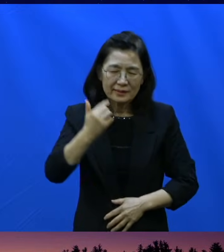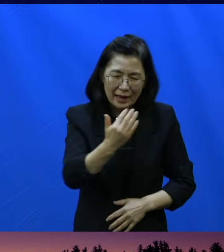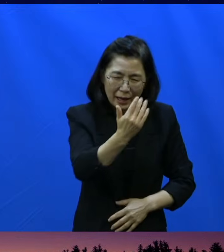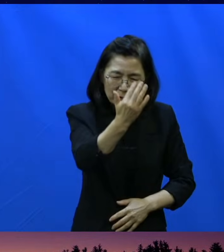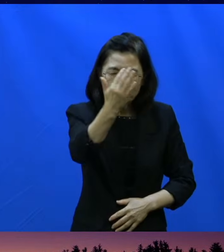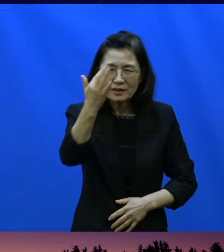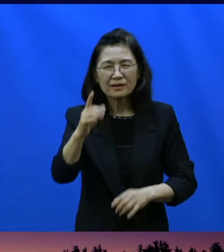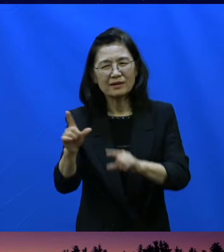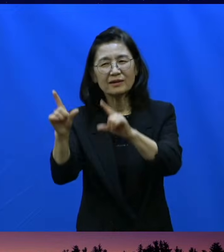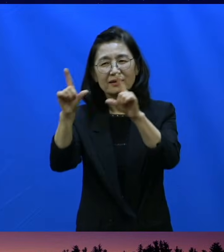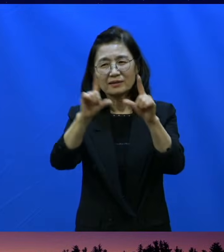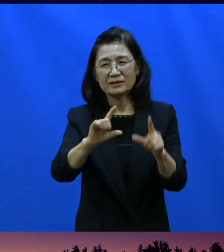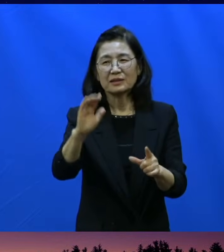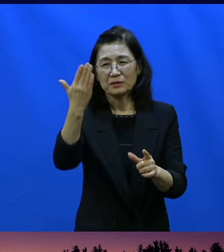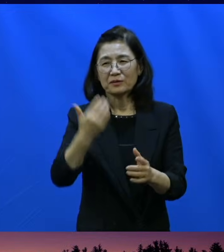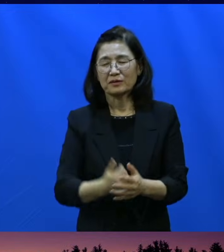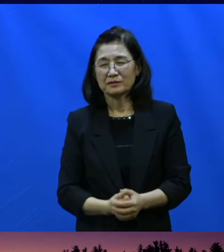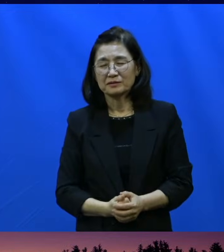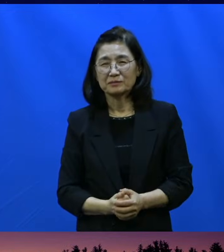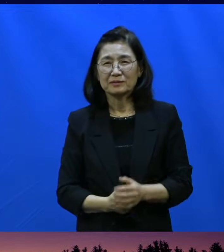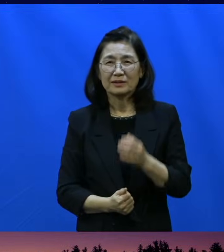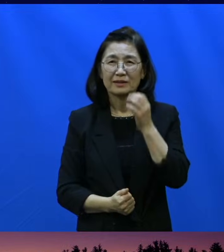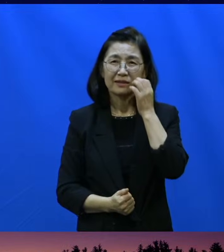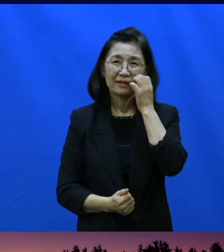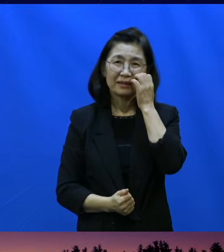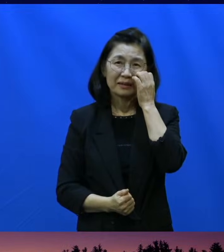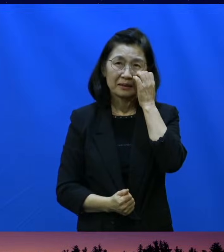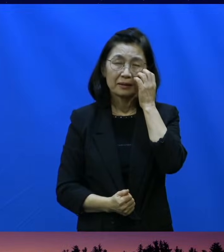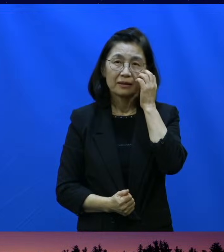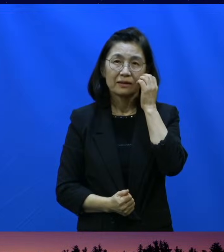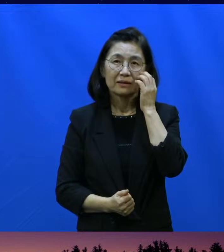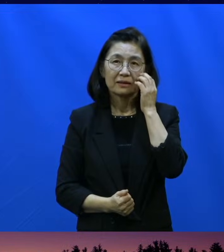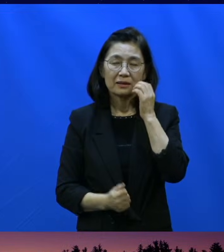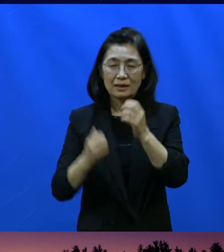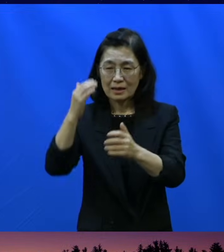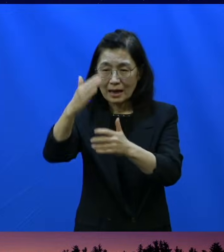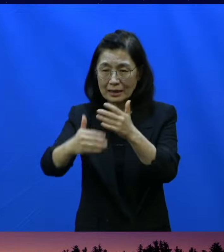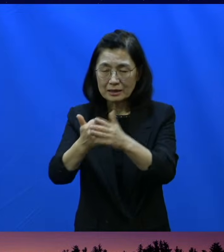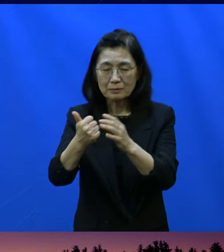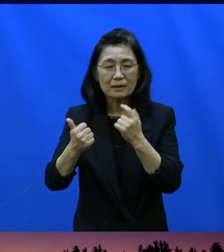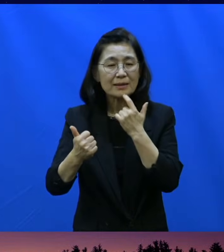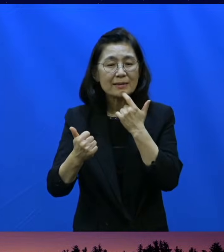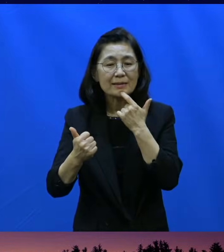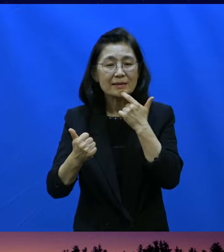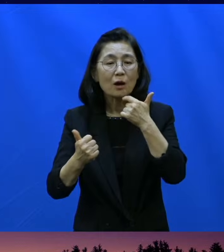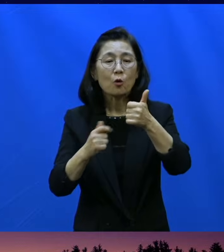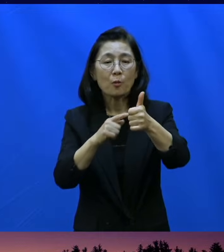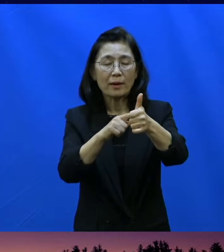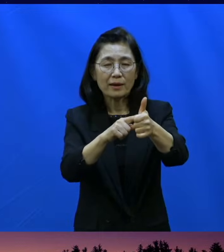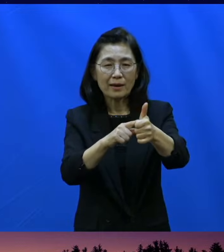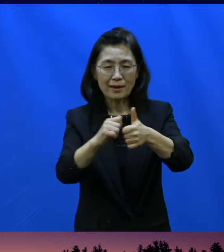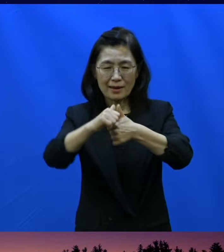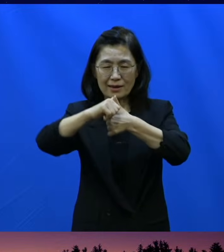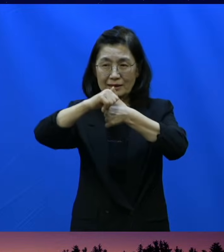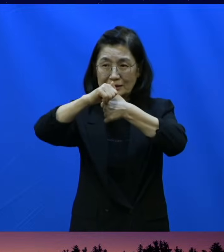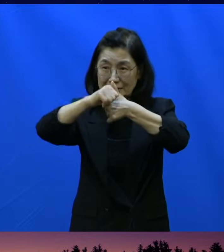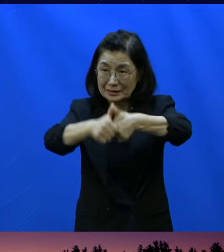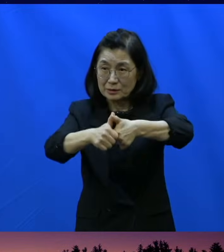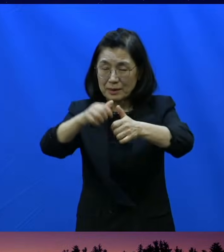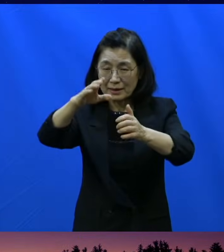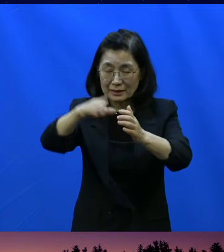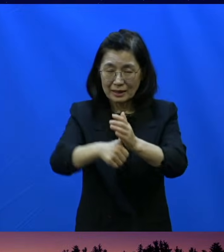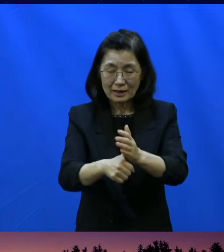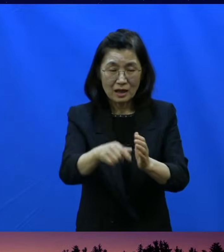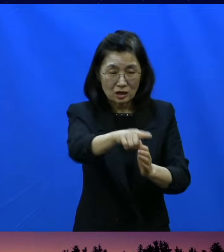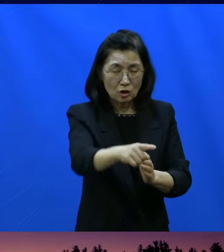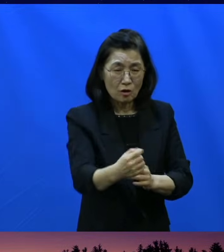맞아. 힘을 빼는 연습을 하는 거예요. 너 힘을 빼라는 거예요. 근데 우리는 힘을 빼면 내 힘을 빼면